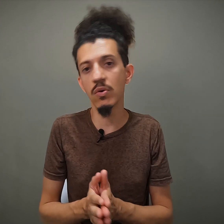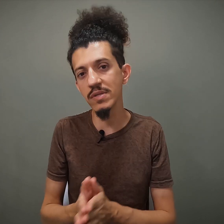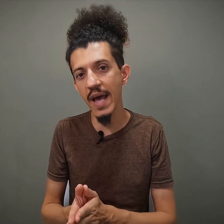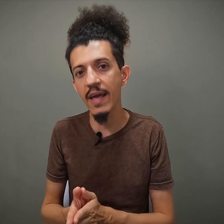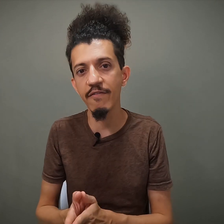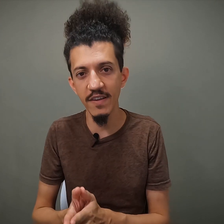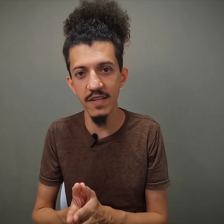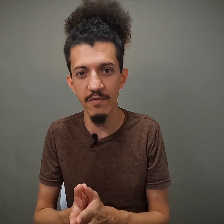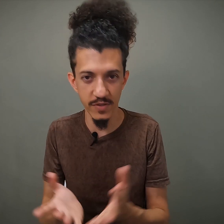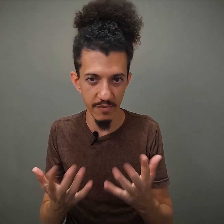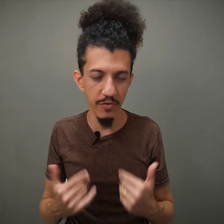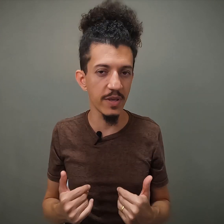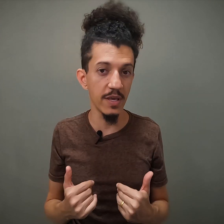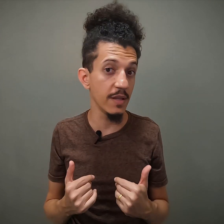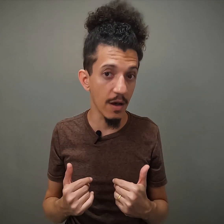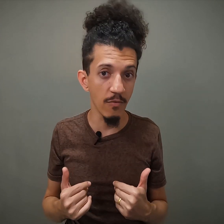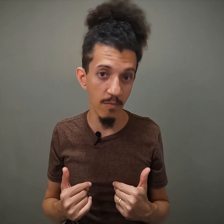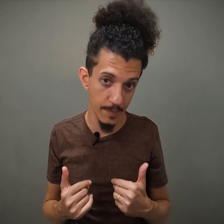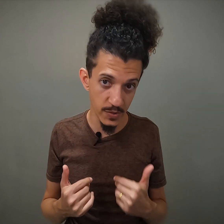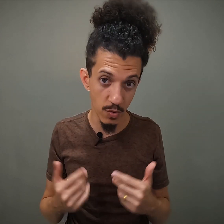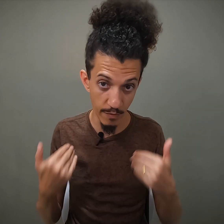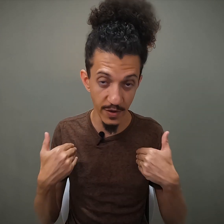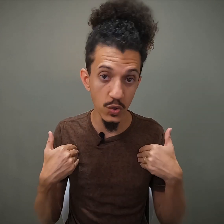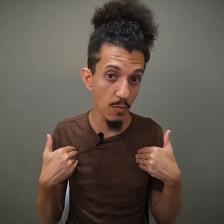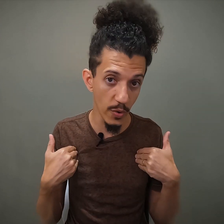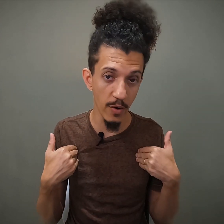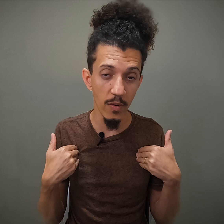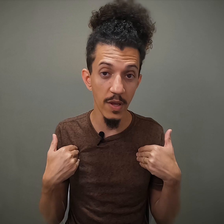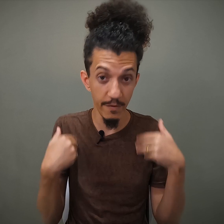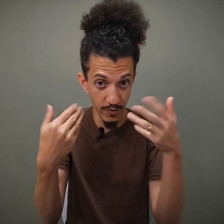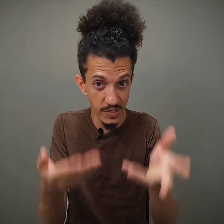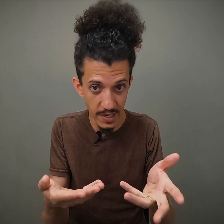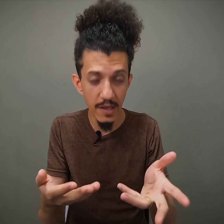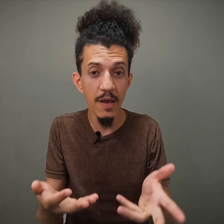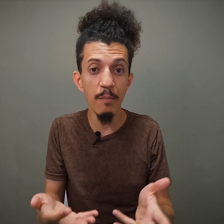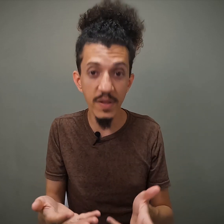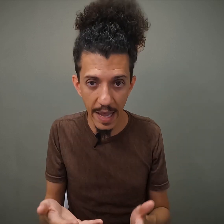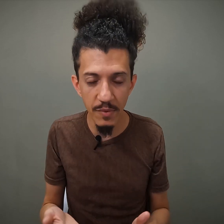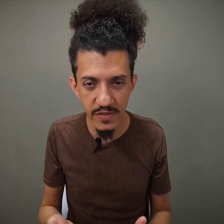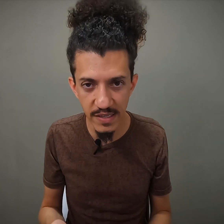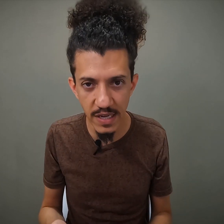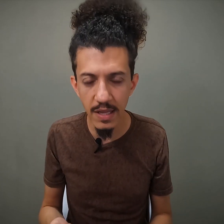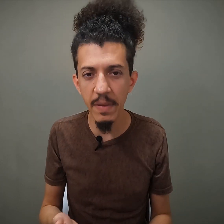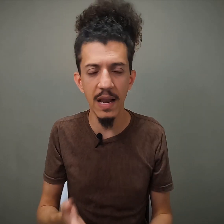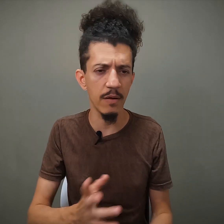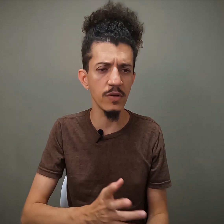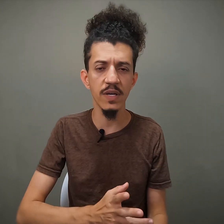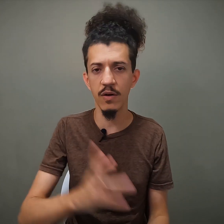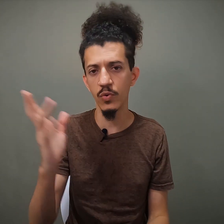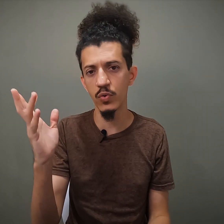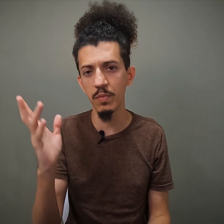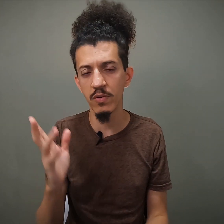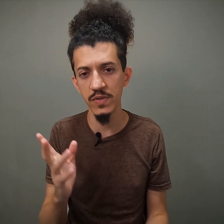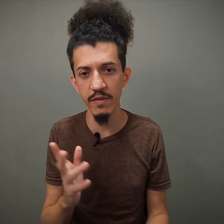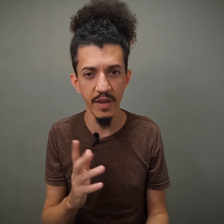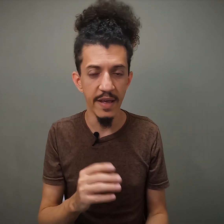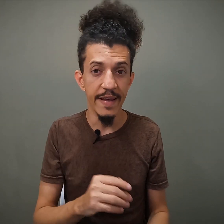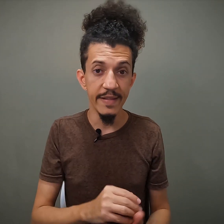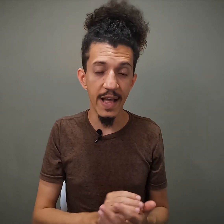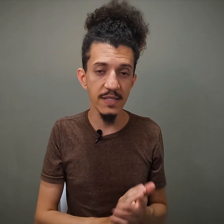conseguem fazer. Você viu aqui que não, uma pessoa ouvinte como eu e você podemos fazer também. Lá no nosso canal do YouTube, inclusive, tem a